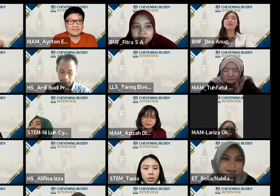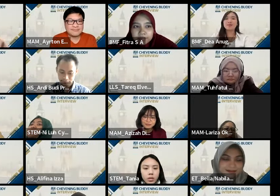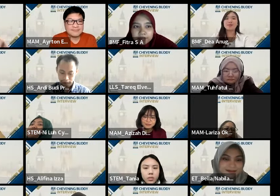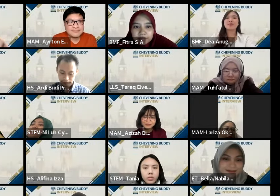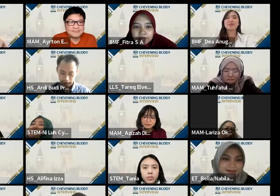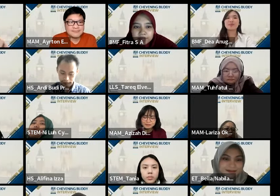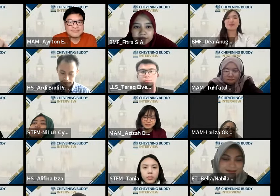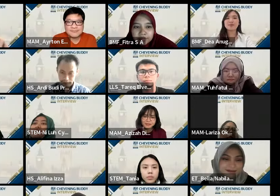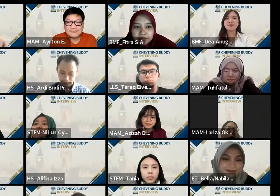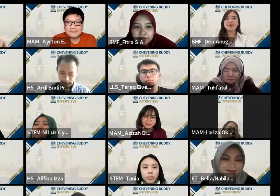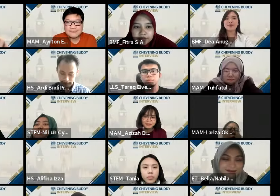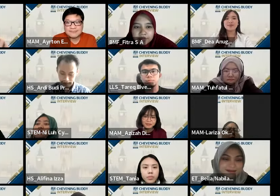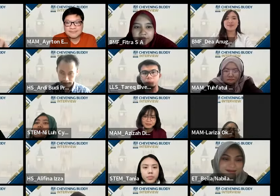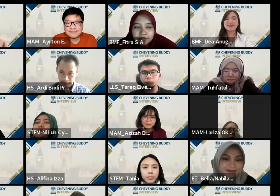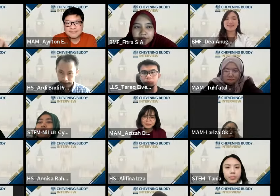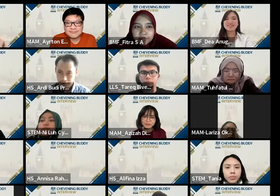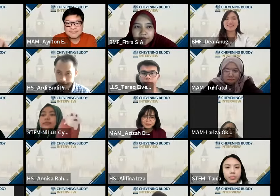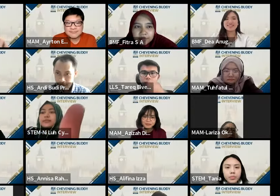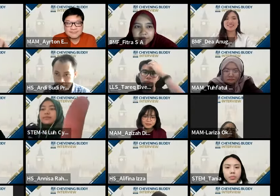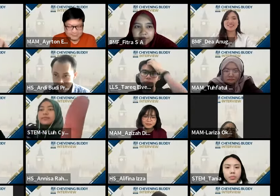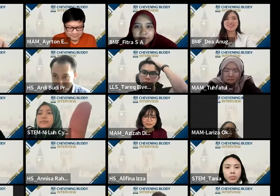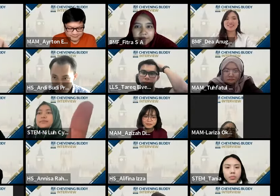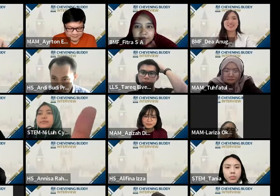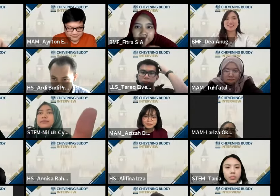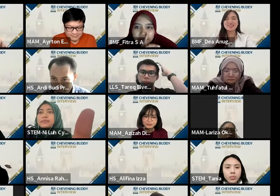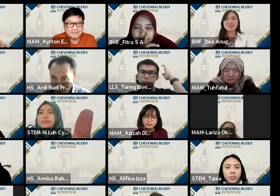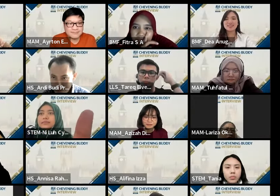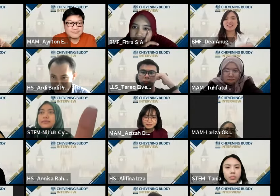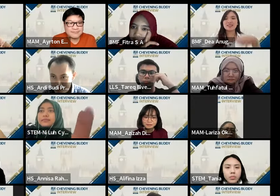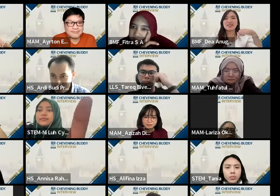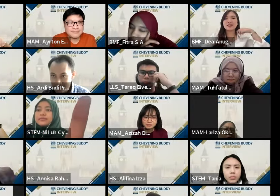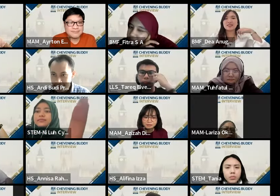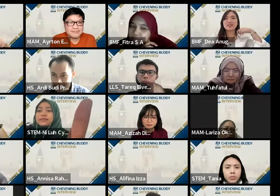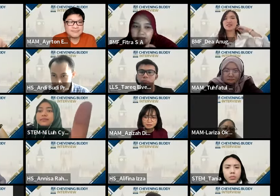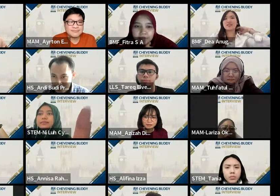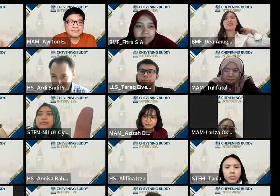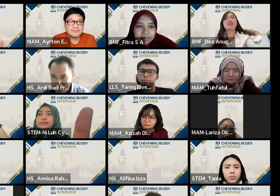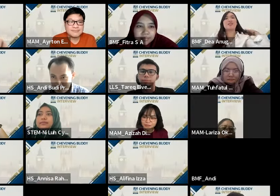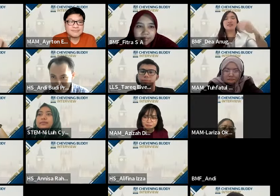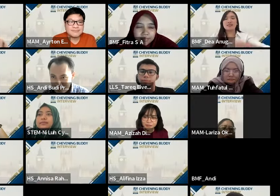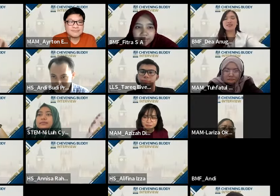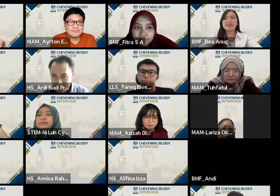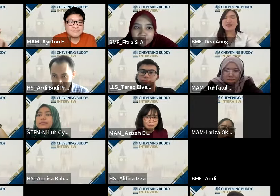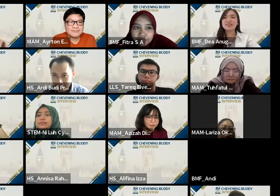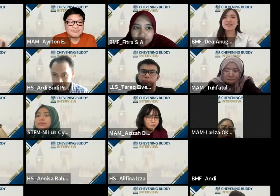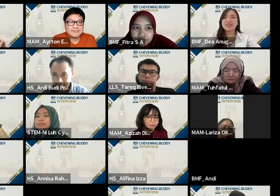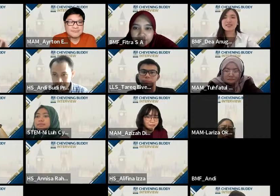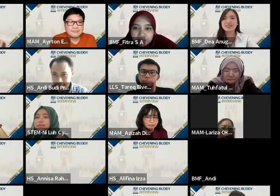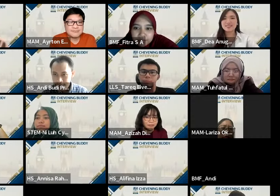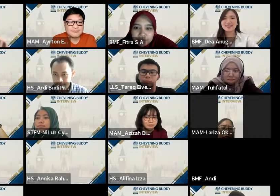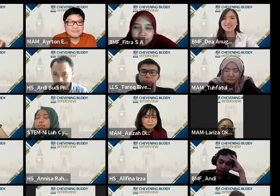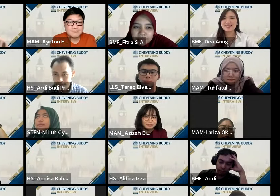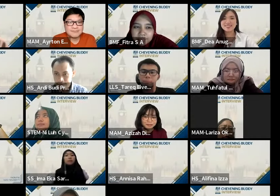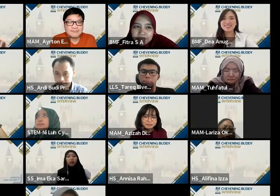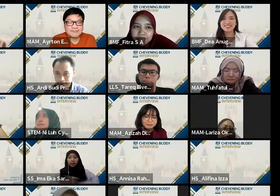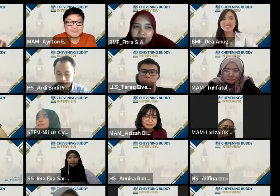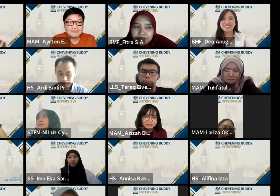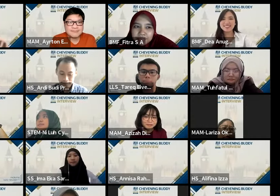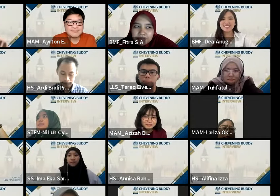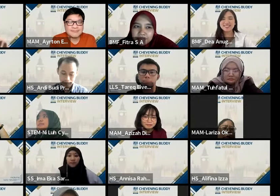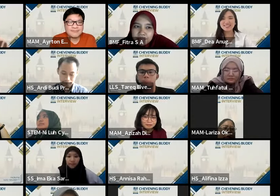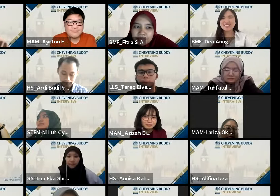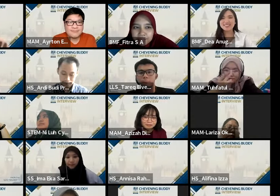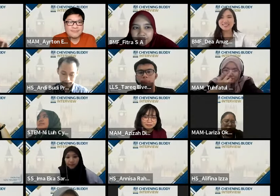eh ak bales Anjir Mana belum lihat ready ya kita